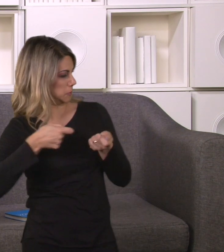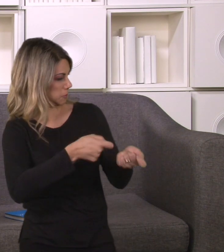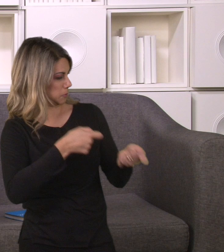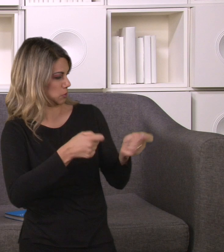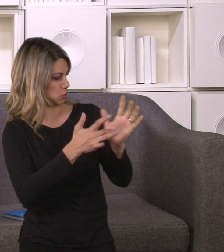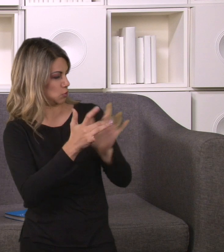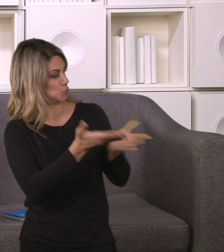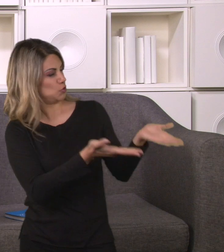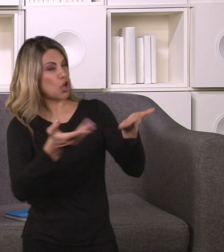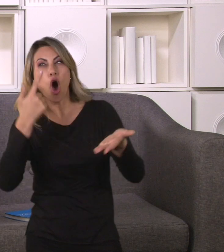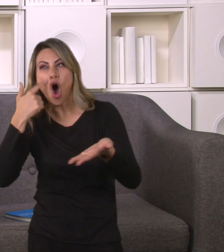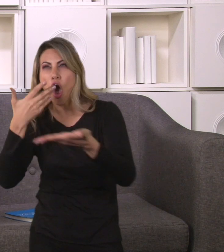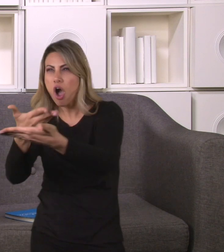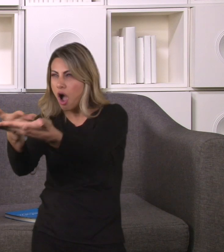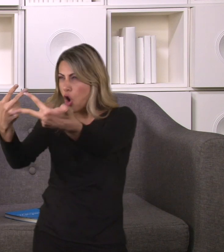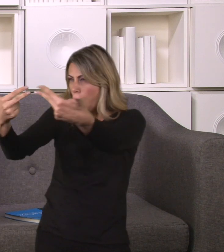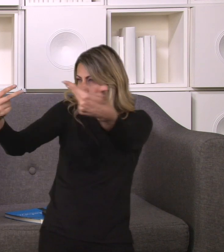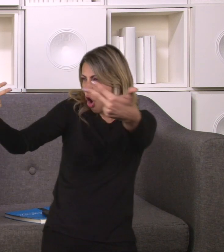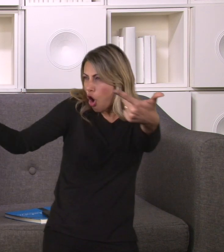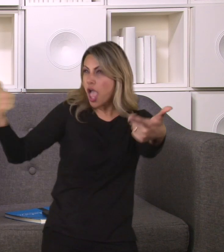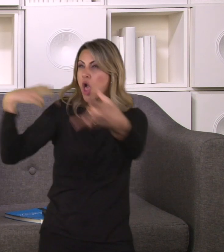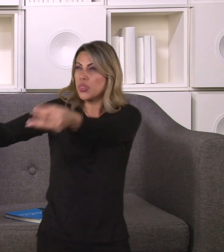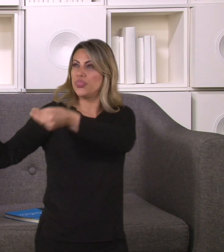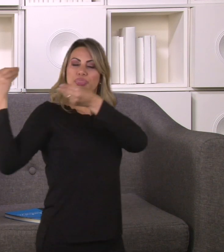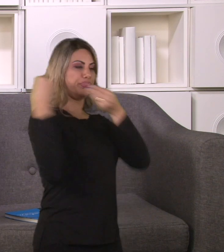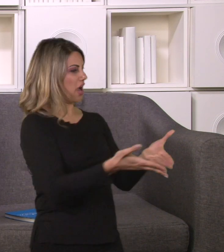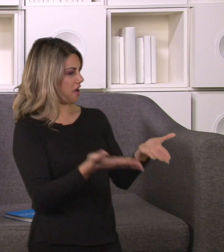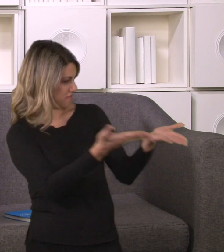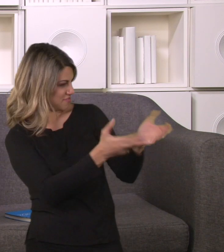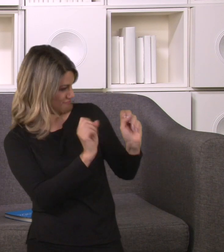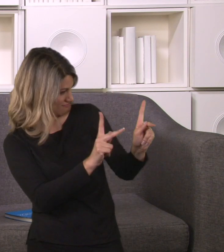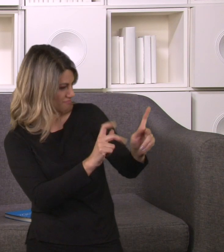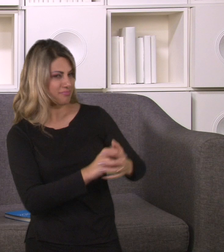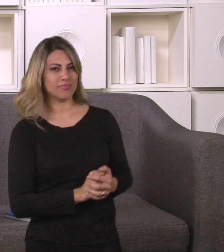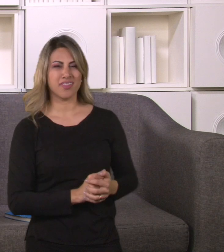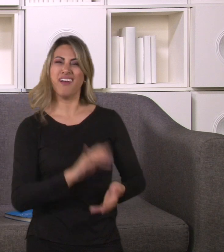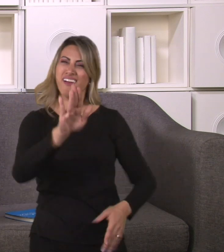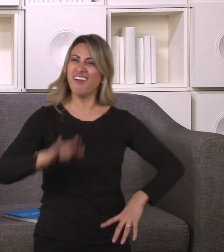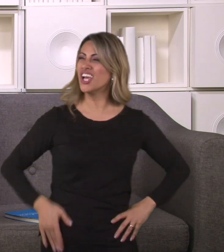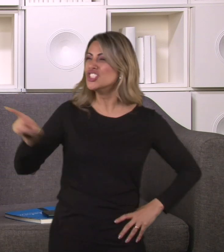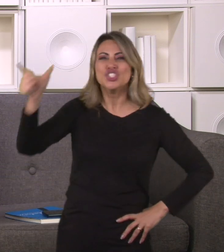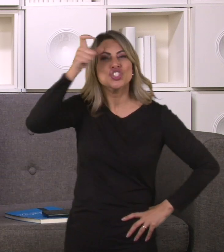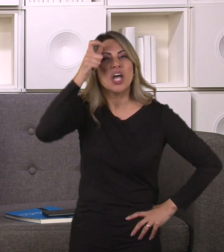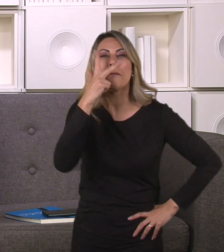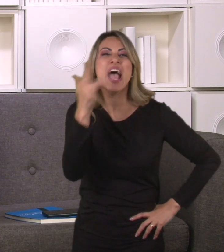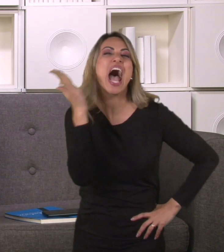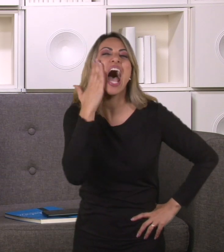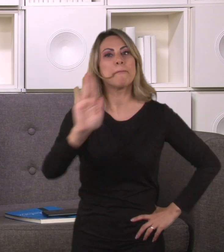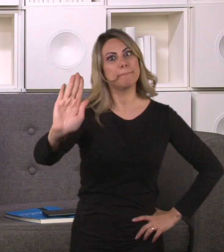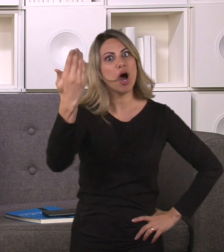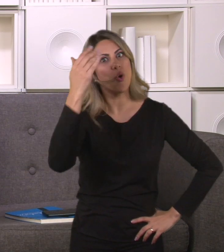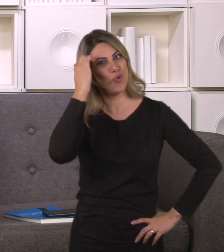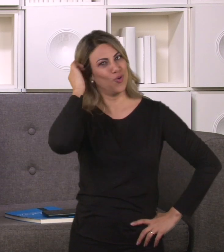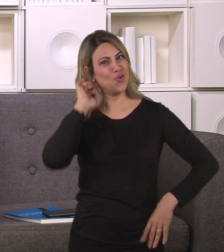muito interessante, o diabo é muito cara de pau, porque Jesus pode dizer para ele, não, você não vai me dar, eu vou arrancar da sua